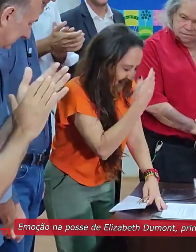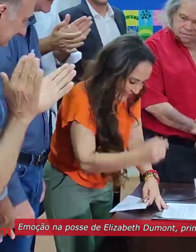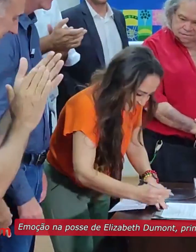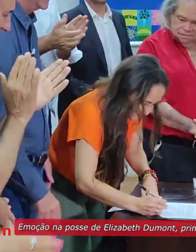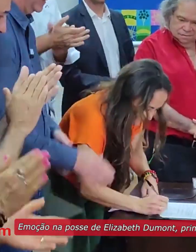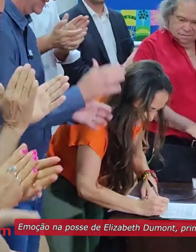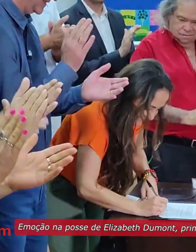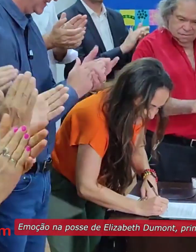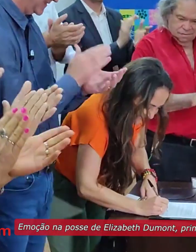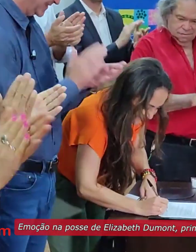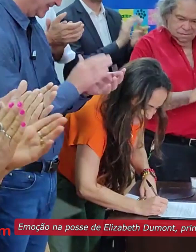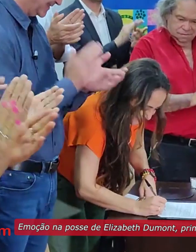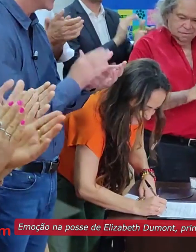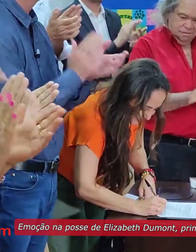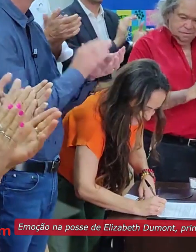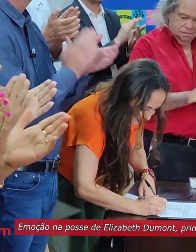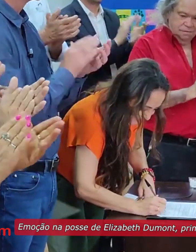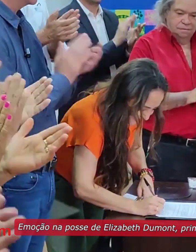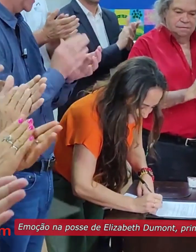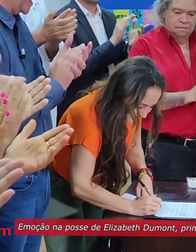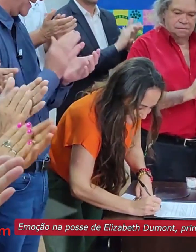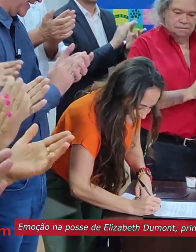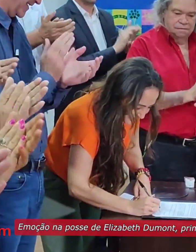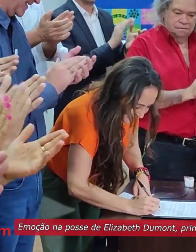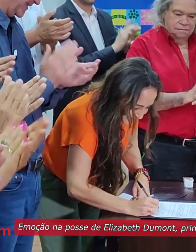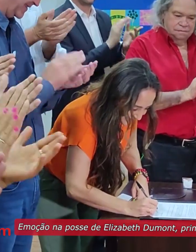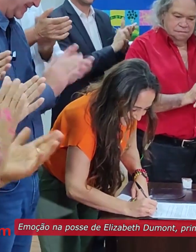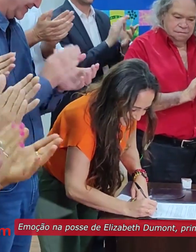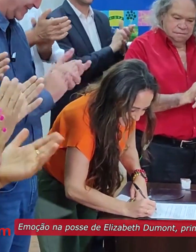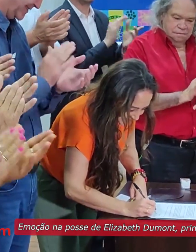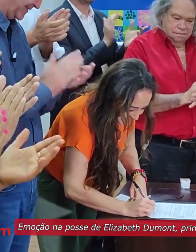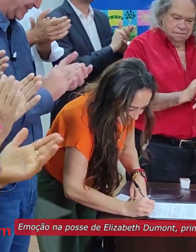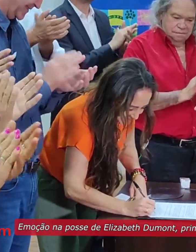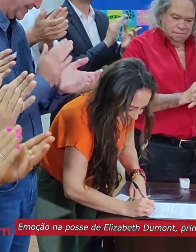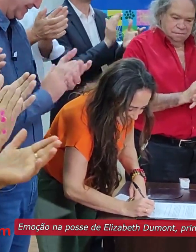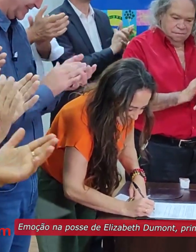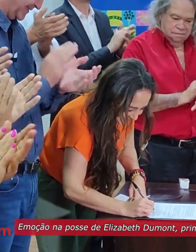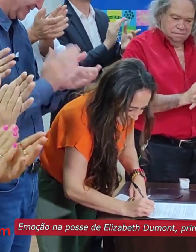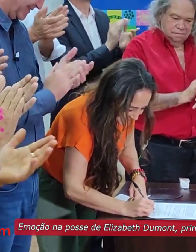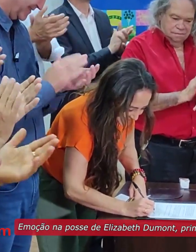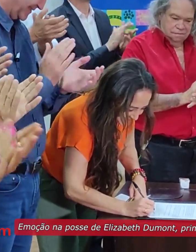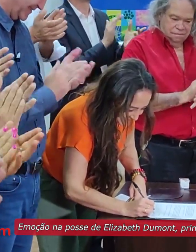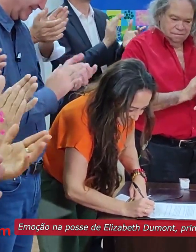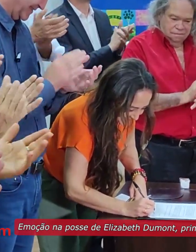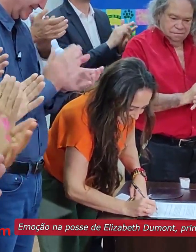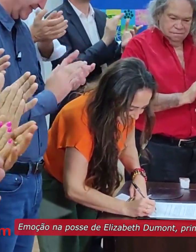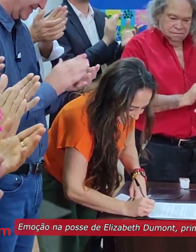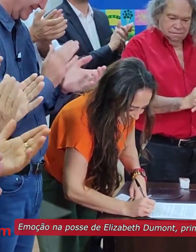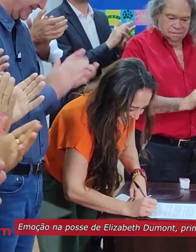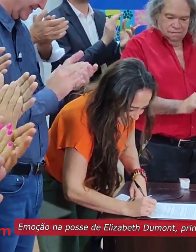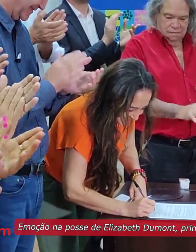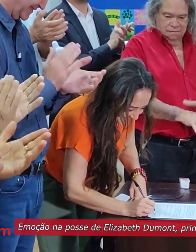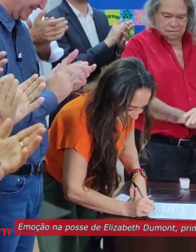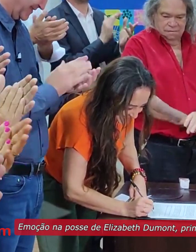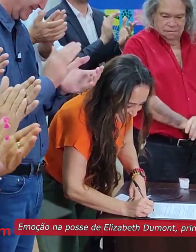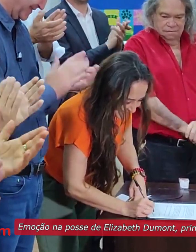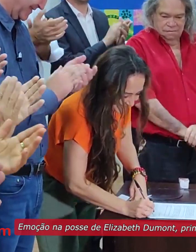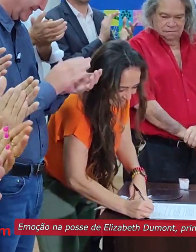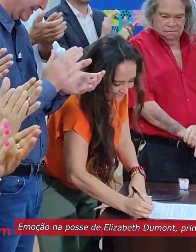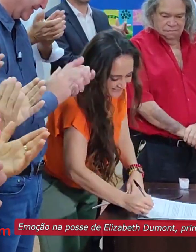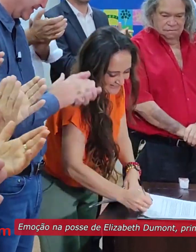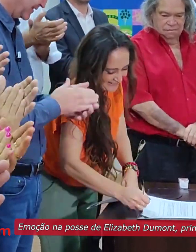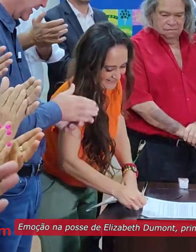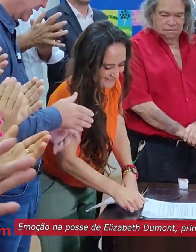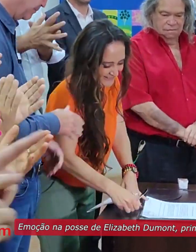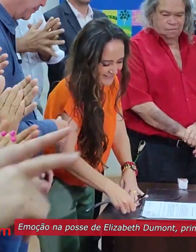Nada é mais deficiente que o preconceito e nada é mais eficiente que o amor. Façamos tudo com amor, mas principalmente